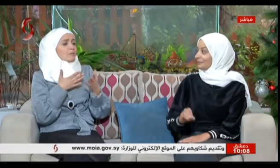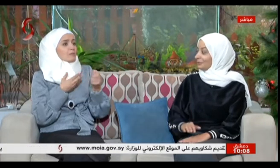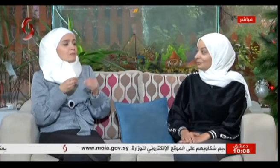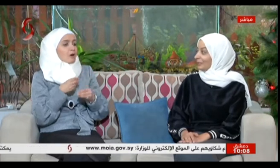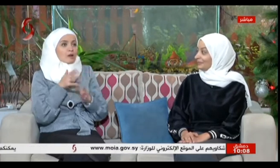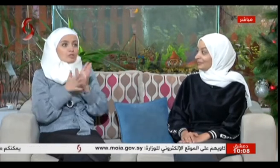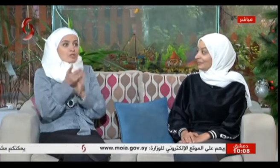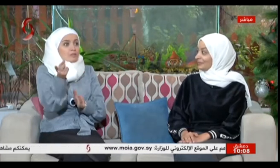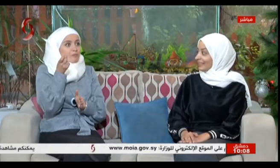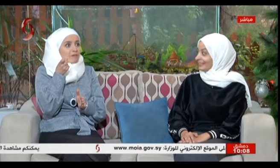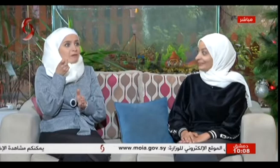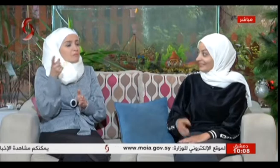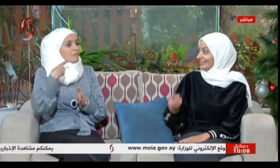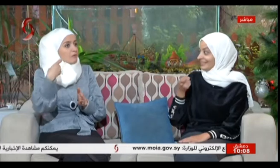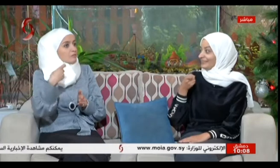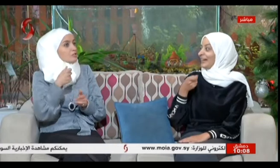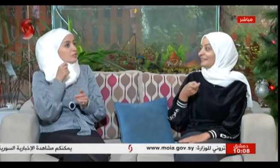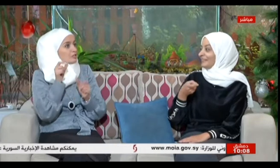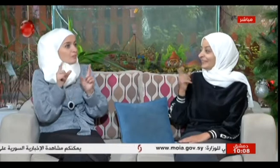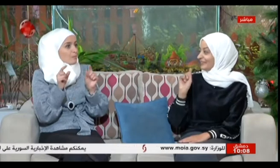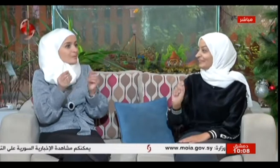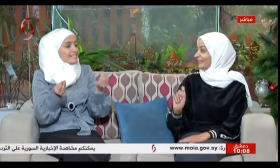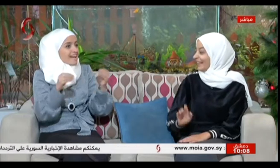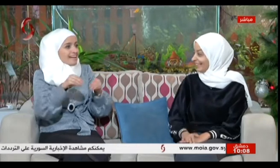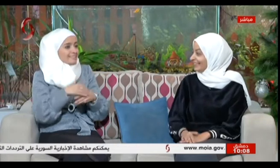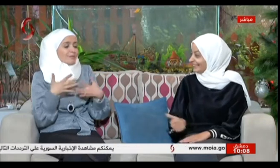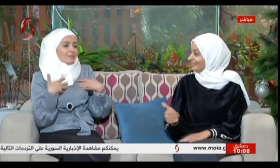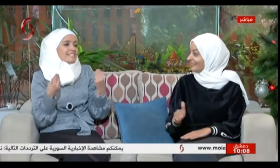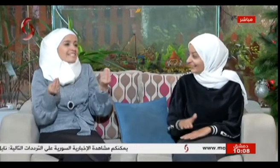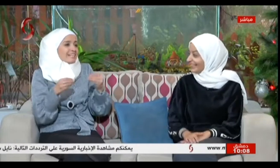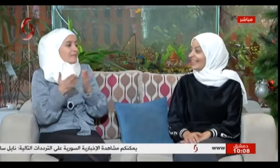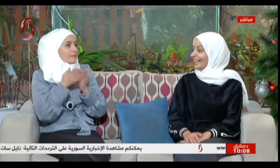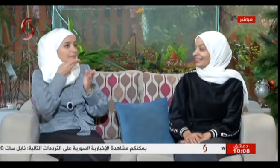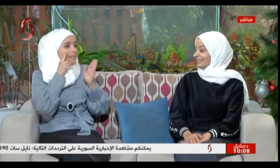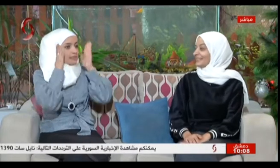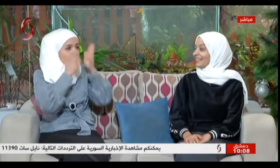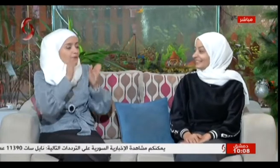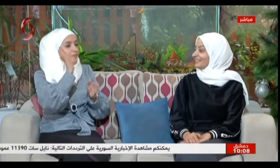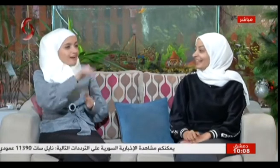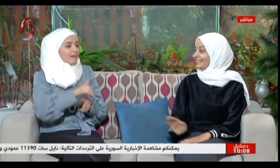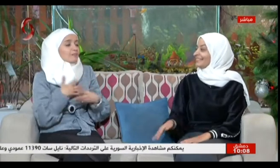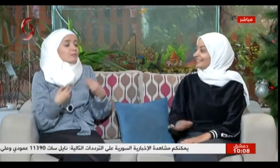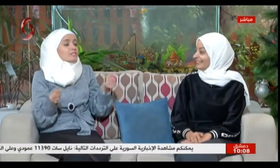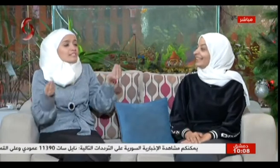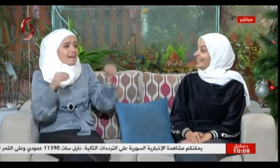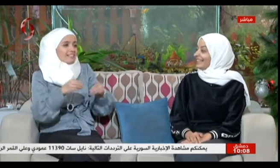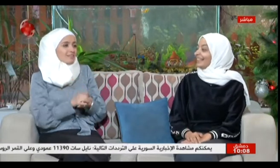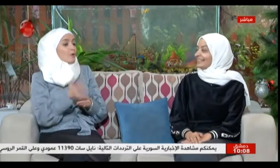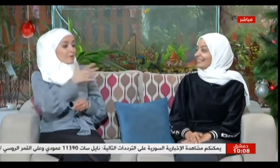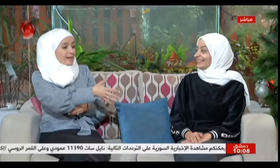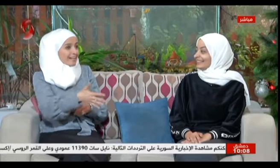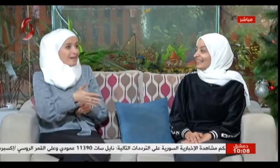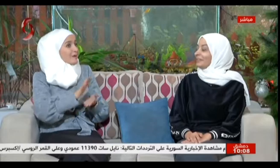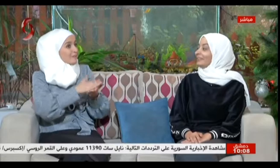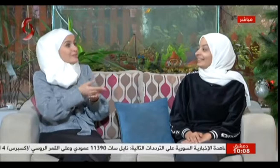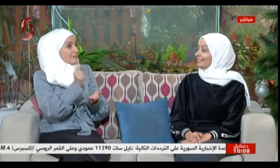يتعلم. انا علمته شوي فانه صار يتواصل ويفهم علي تمام. انا مبسوطة كثير بهذا الشيء.